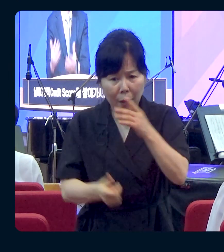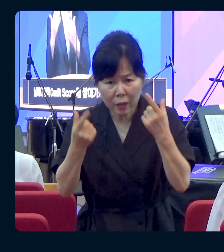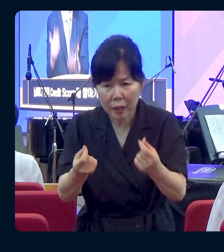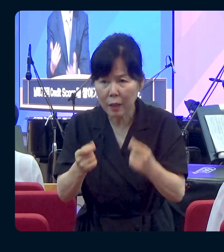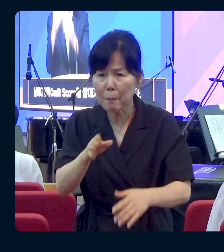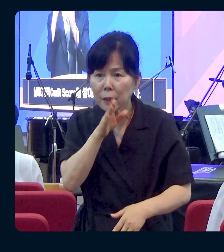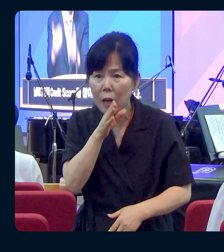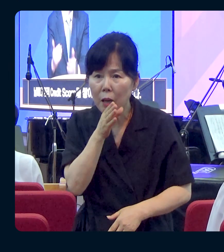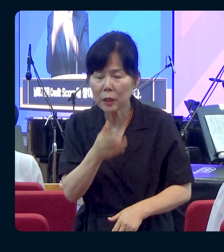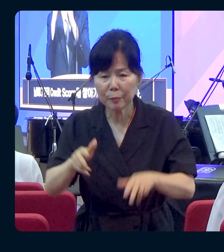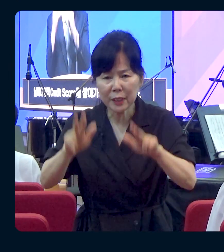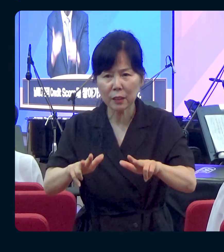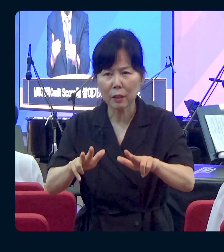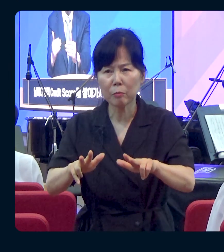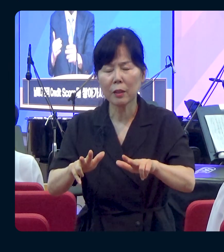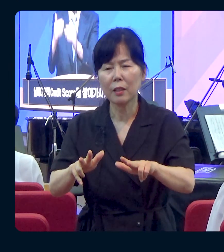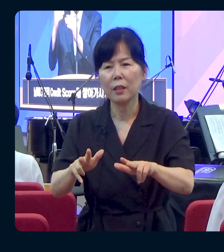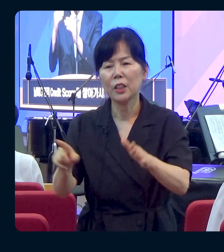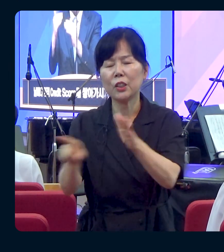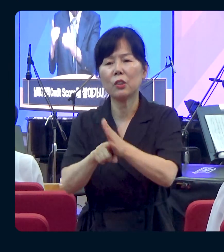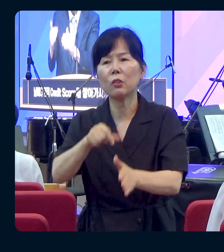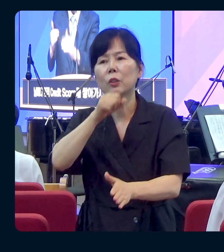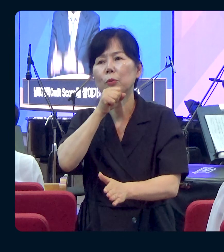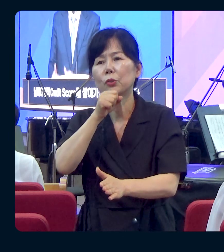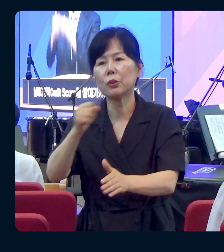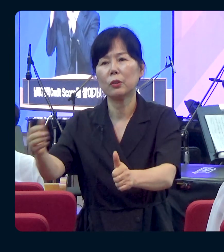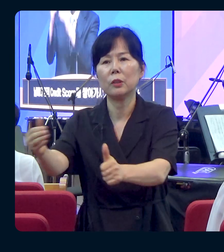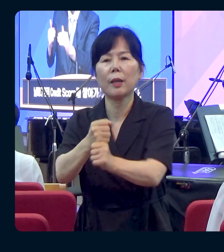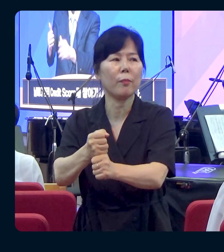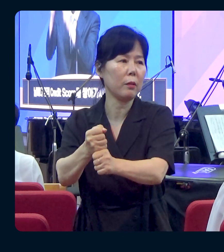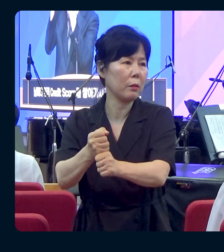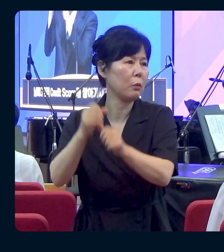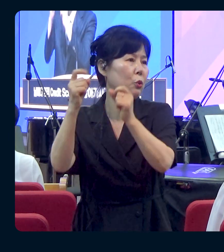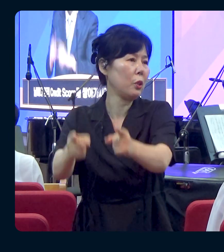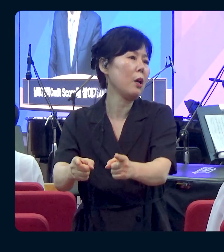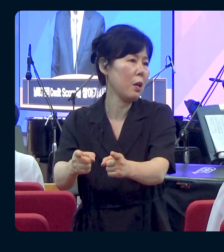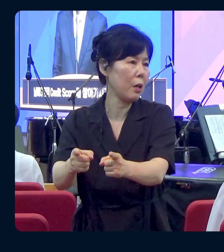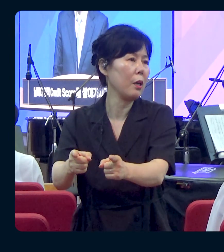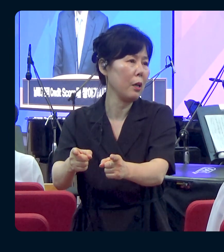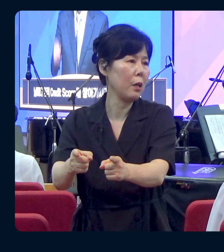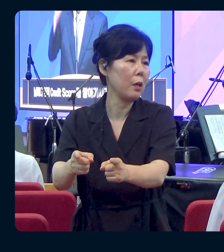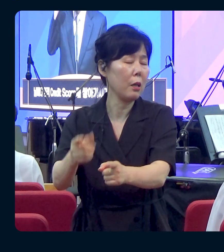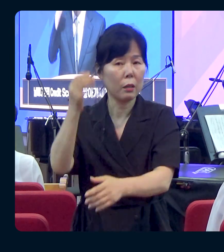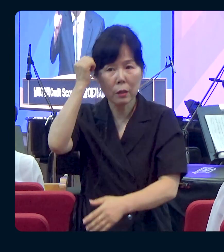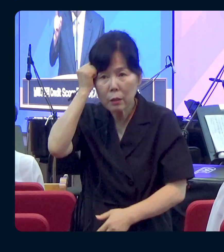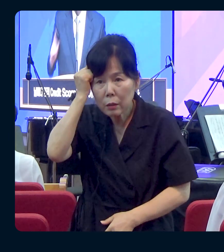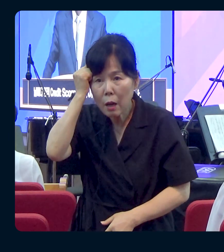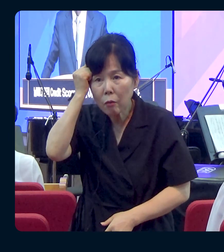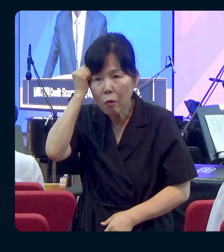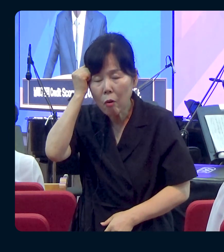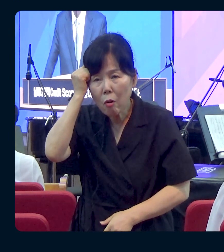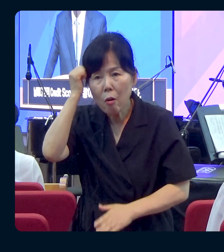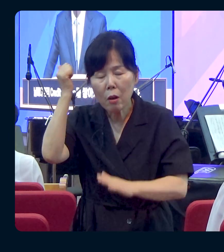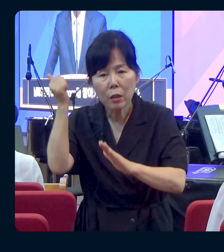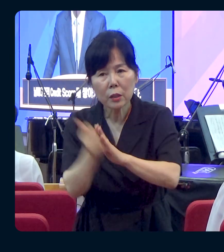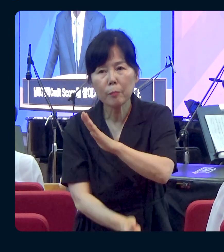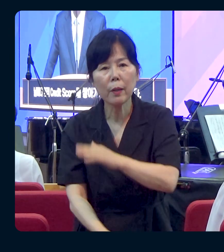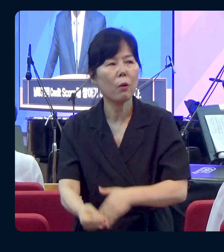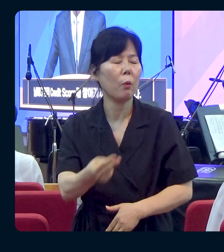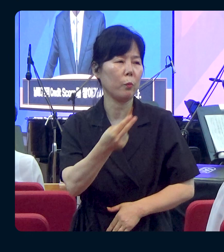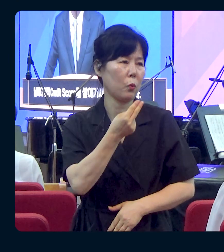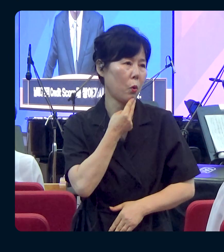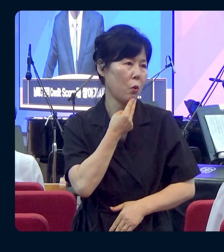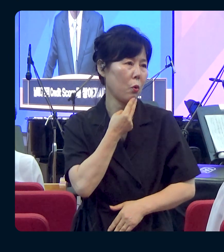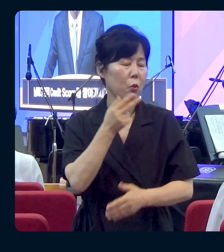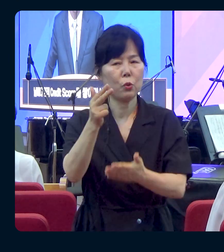지금이 고난이지만, 어려움이지만, 힘든 것이지만, 실패지만, 아니요, 지금이 영적 크레딧 스코어를 정말 잘 쌓을 수 있는 순간이라는